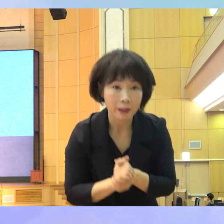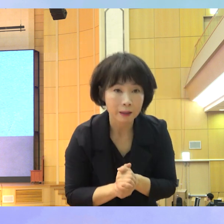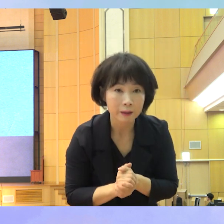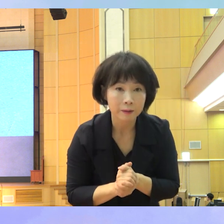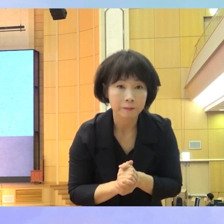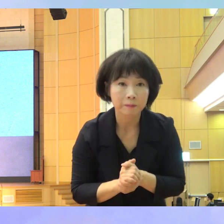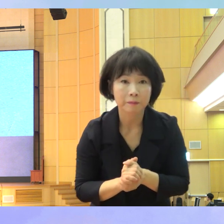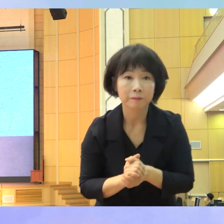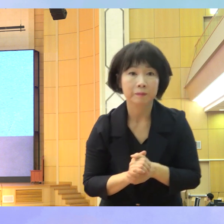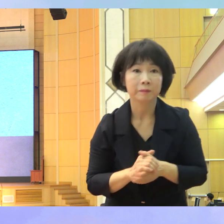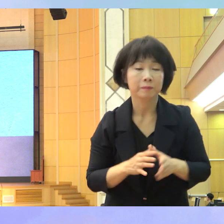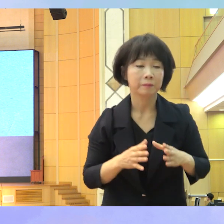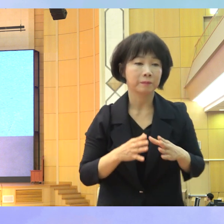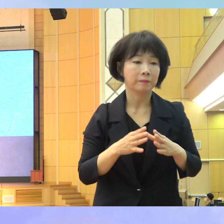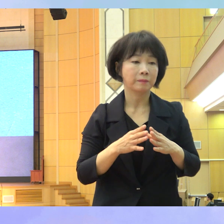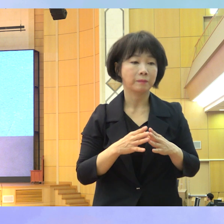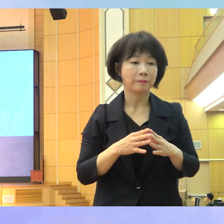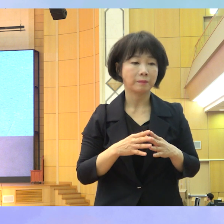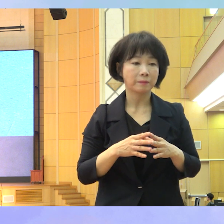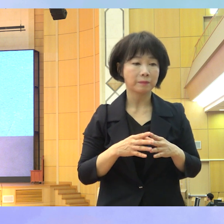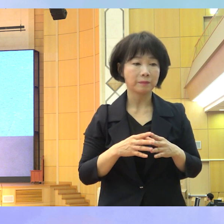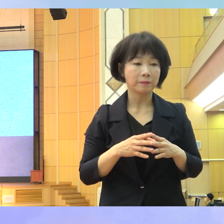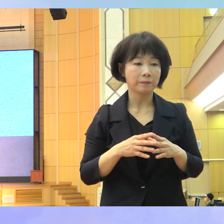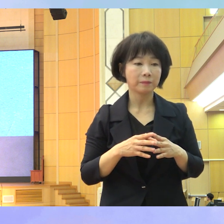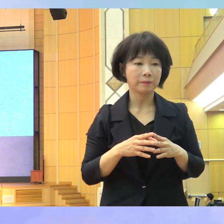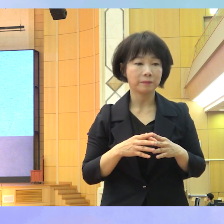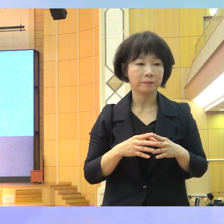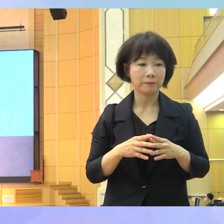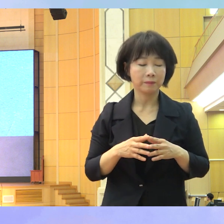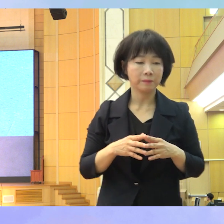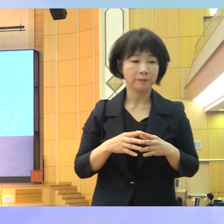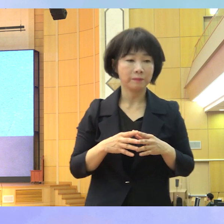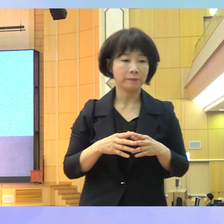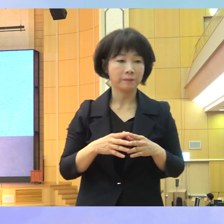돼요. 이게 성화의 과정입니다.